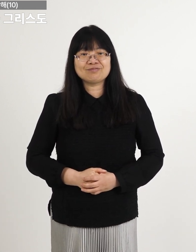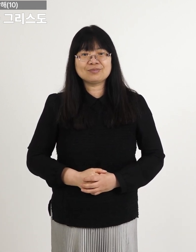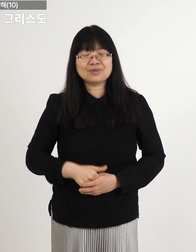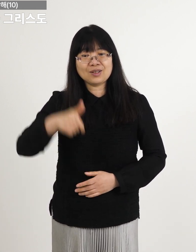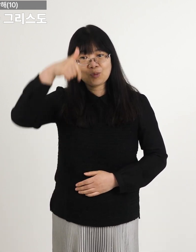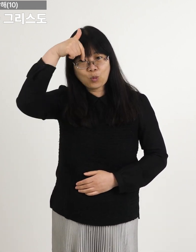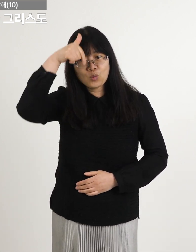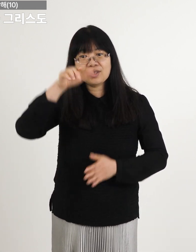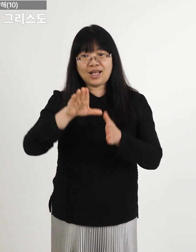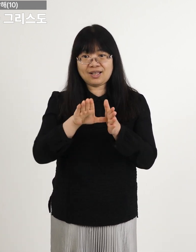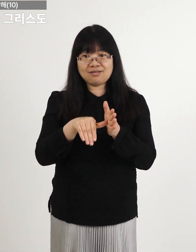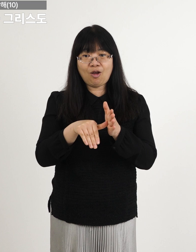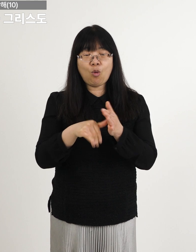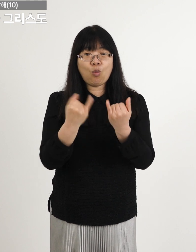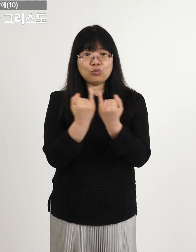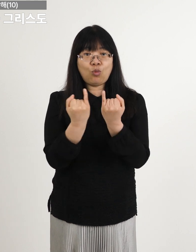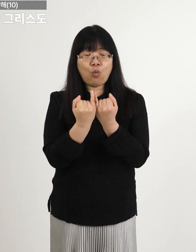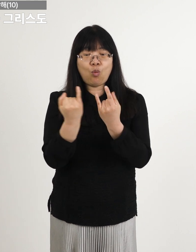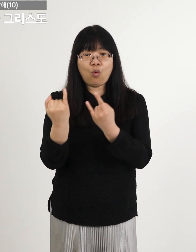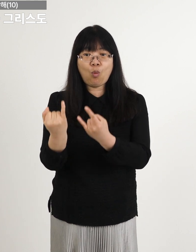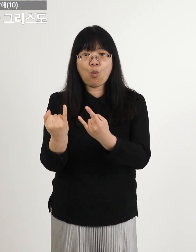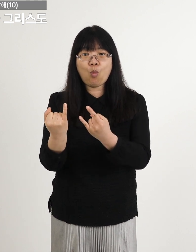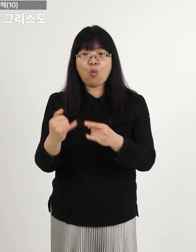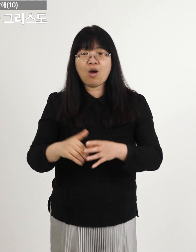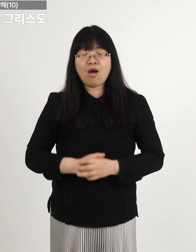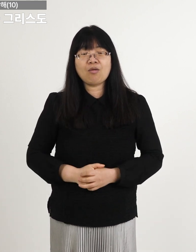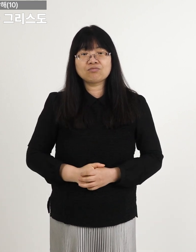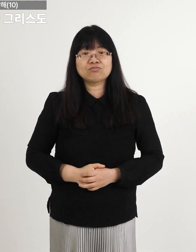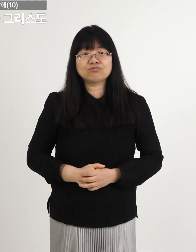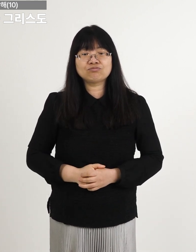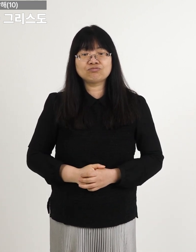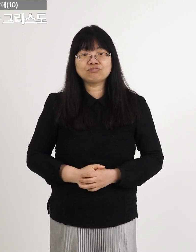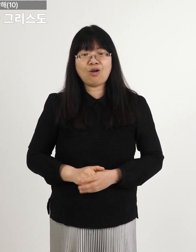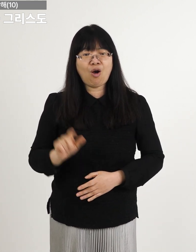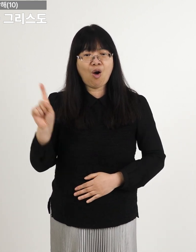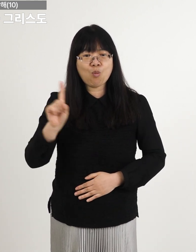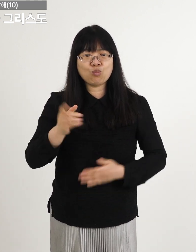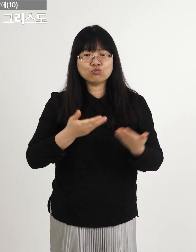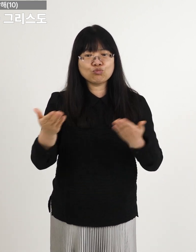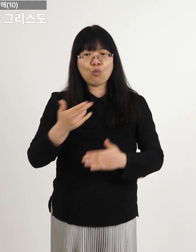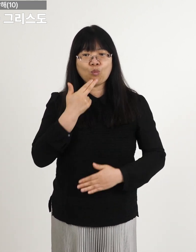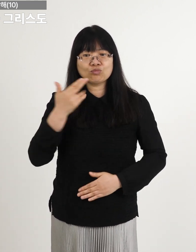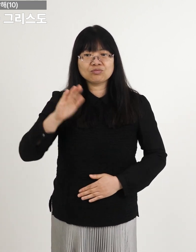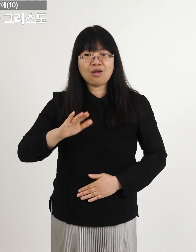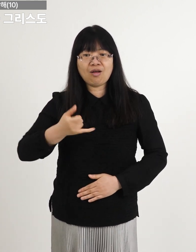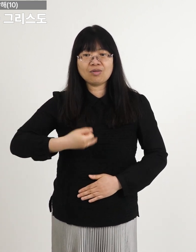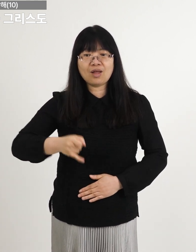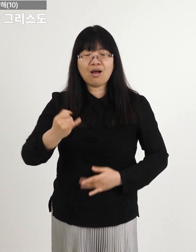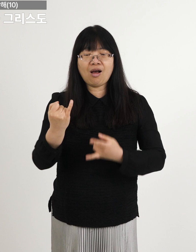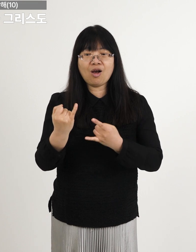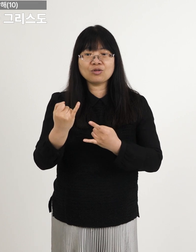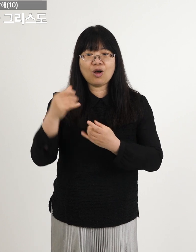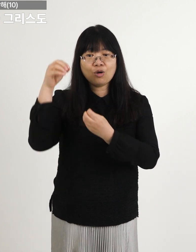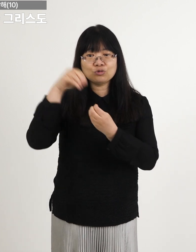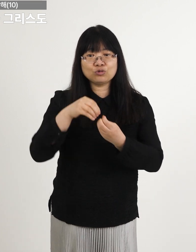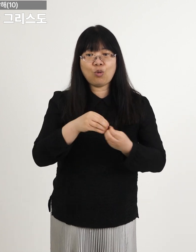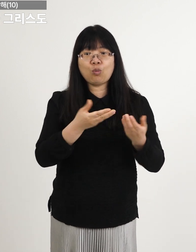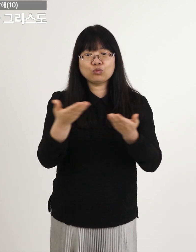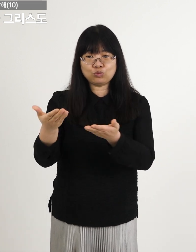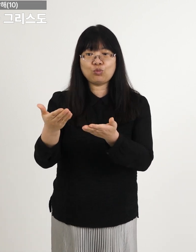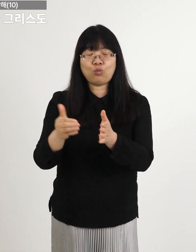고대 시대에 여인에게는 유업도 나누어 주지 않을 시대인데 딸들에게는 유업을